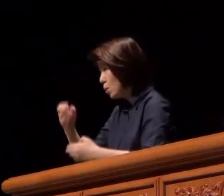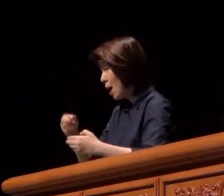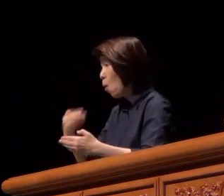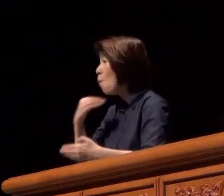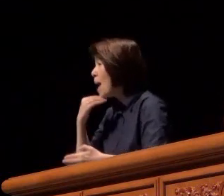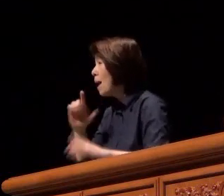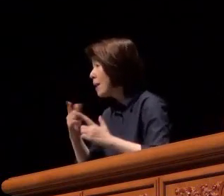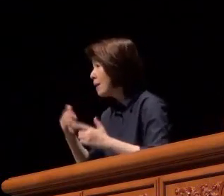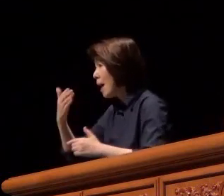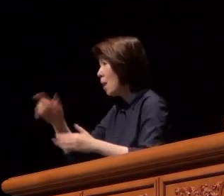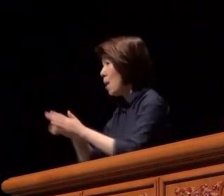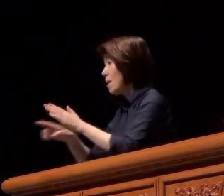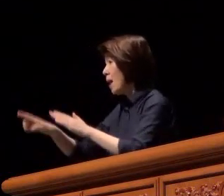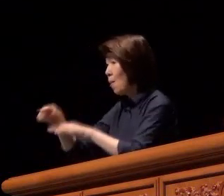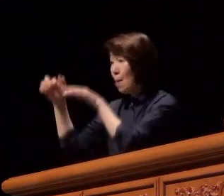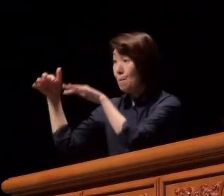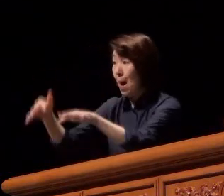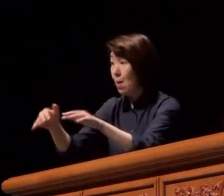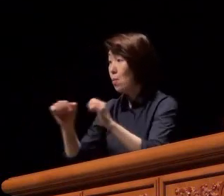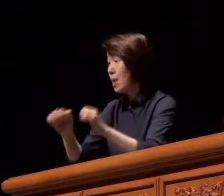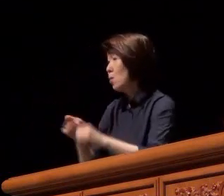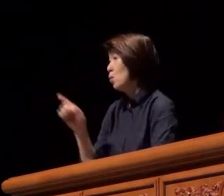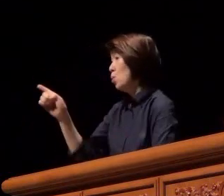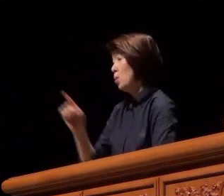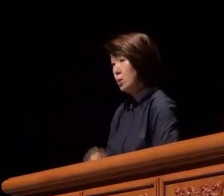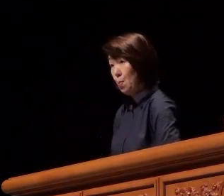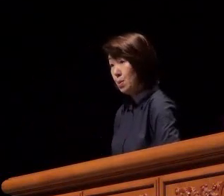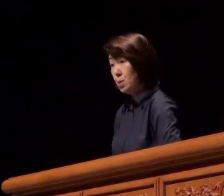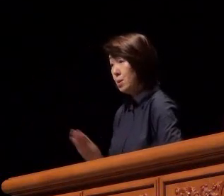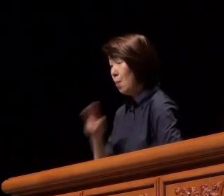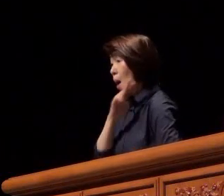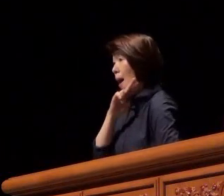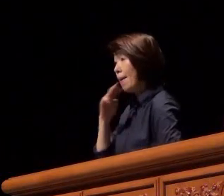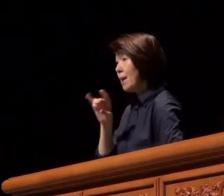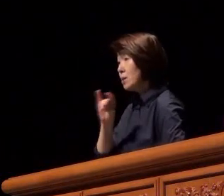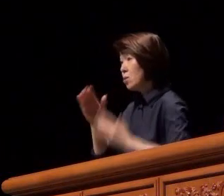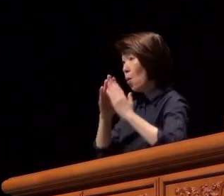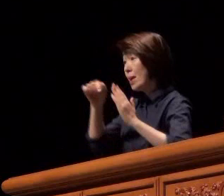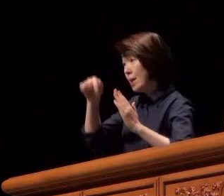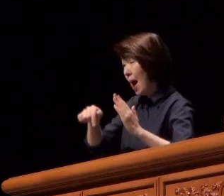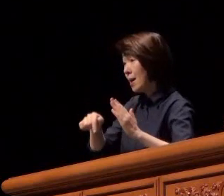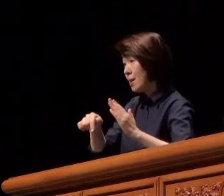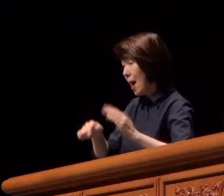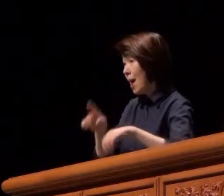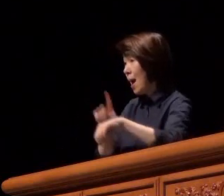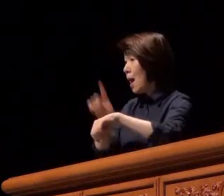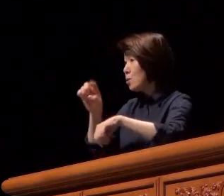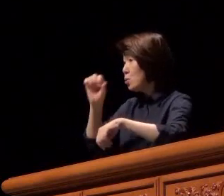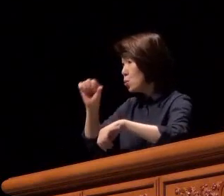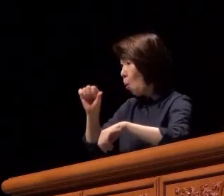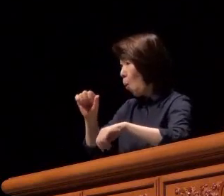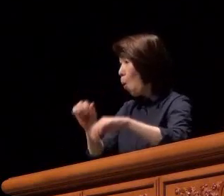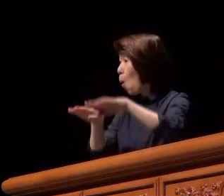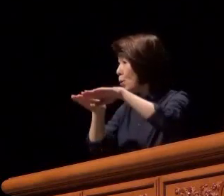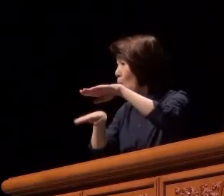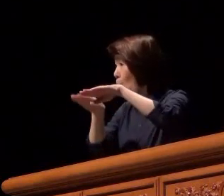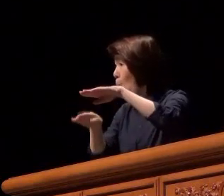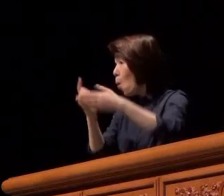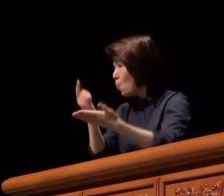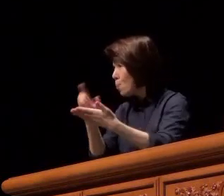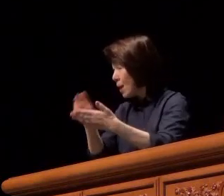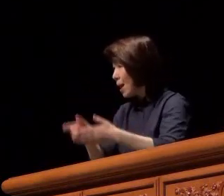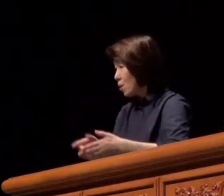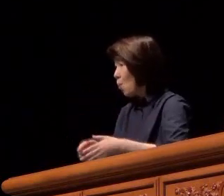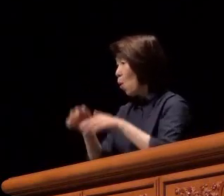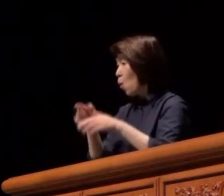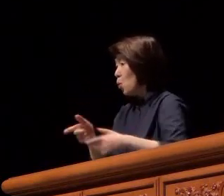切ろうとしてる。だけどイギリスがあの議会でわずか15票の差でしかないけれども武力